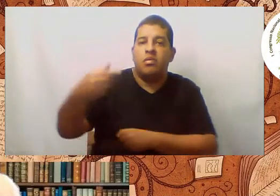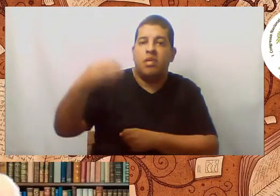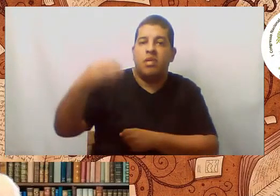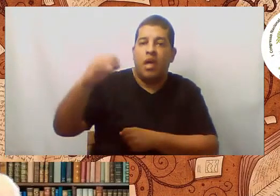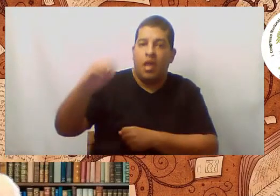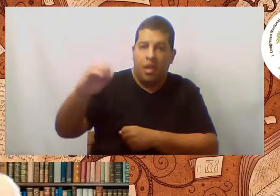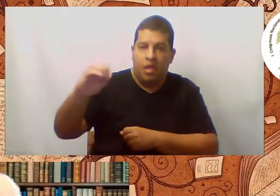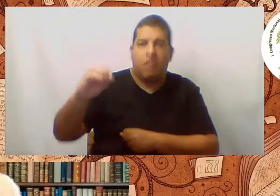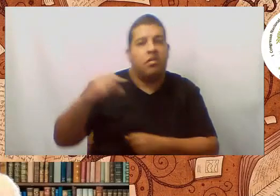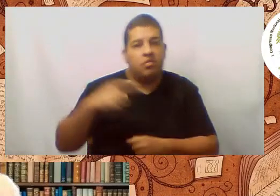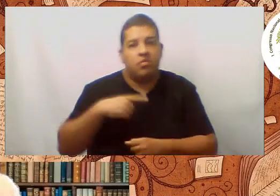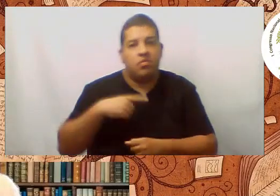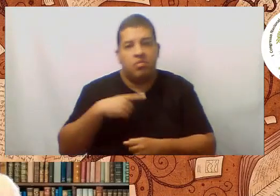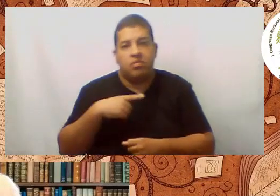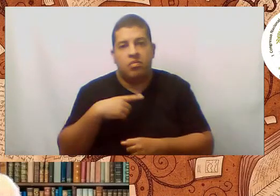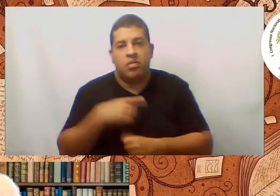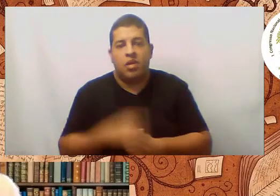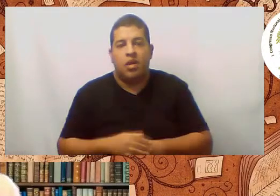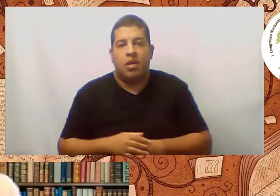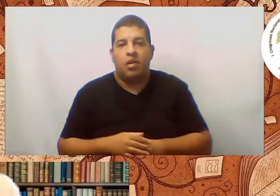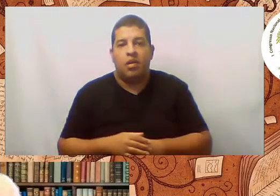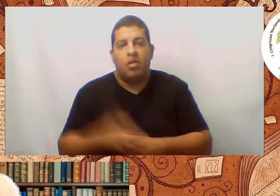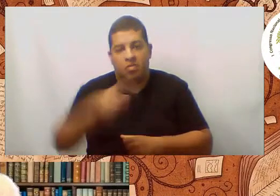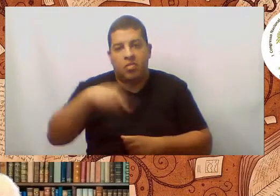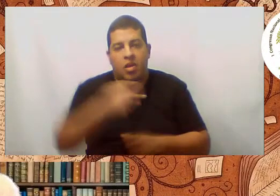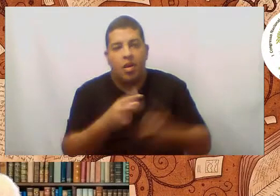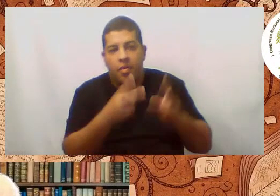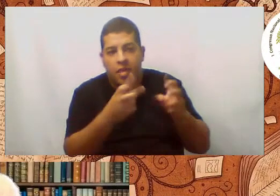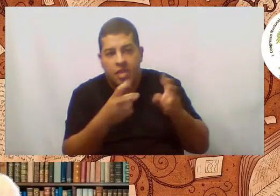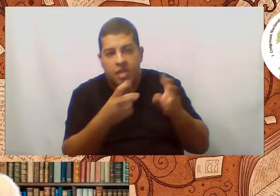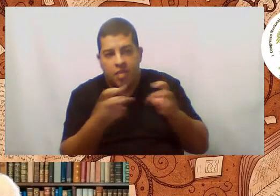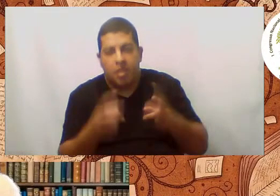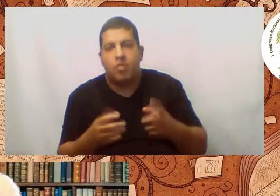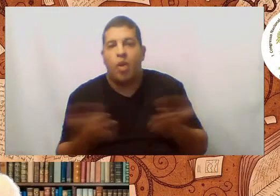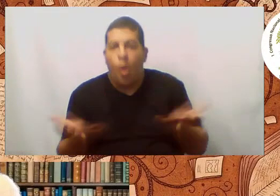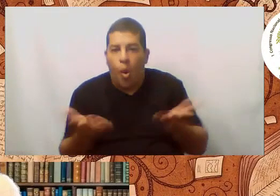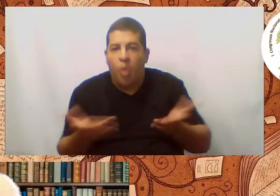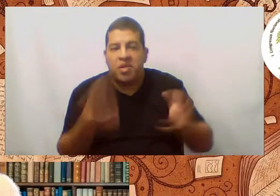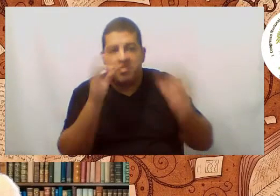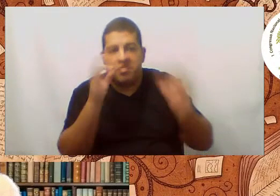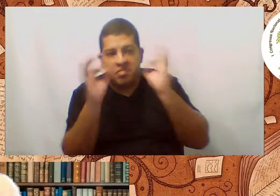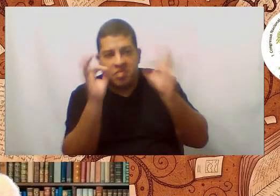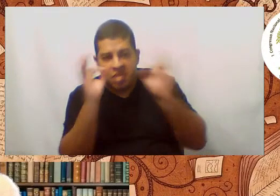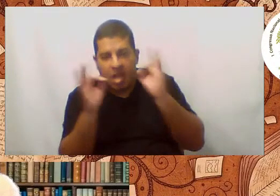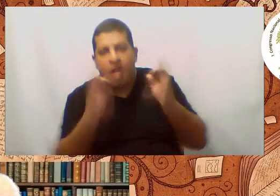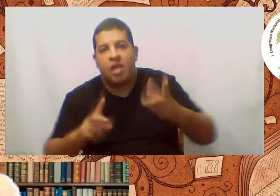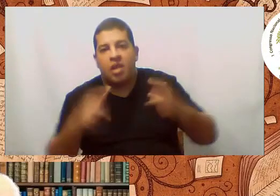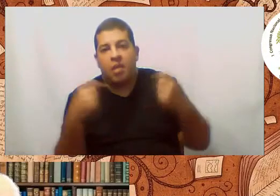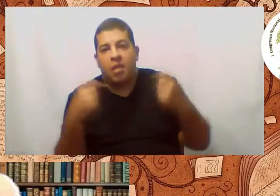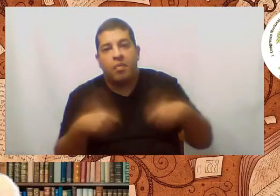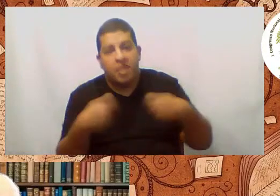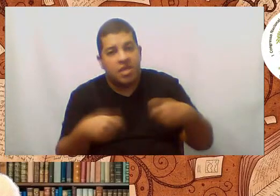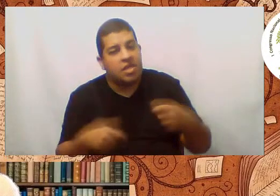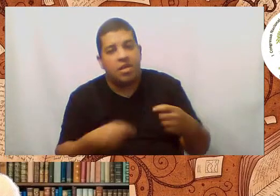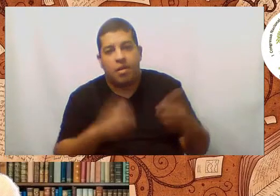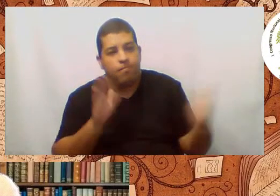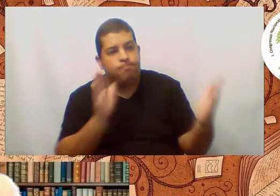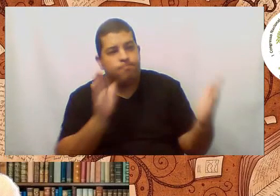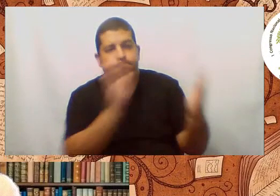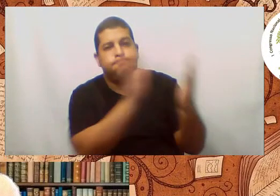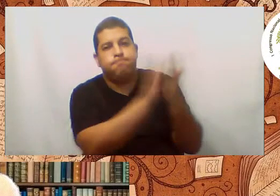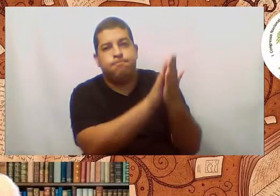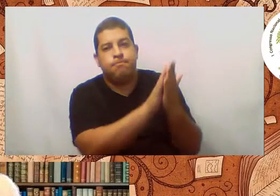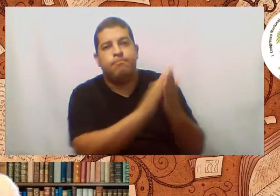qualquer maneira, eu acho que é isso que está tendo que colocar para a psicanálise hoje. Ela vai ter que se defrontar com o